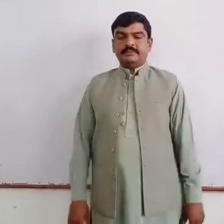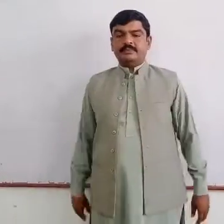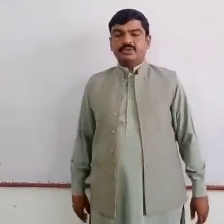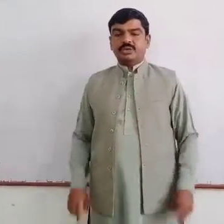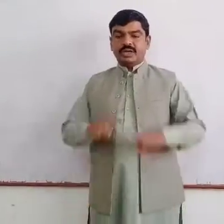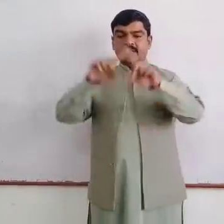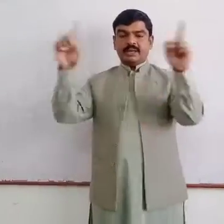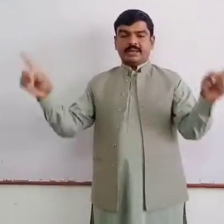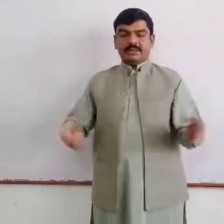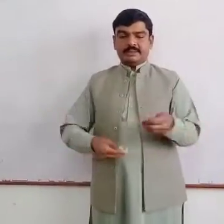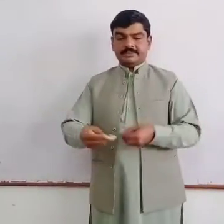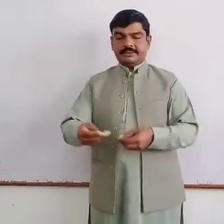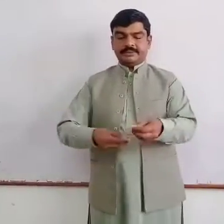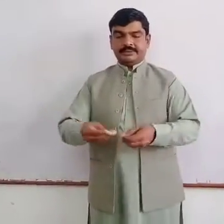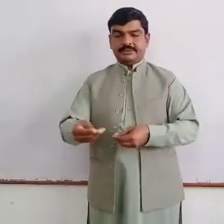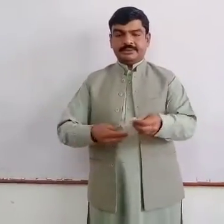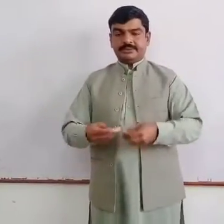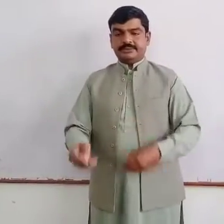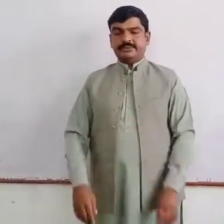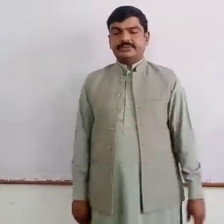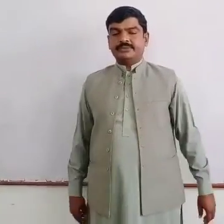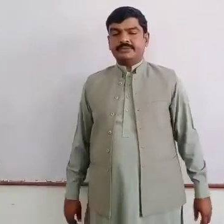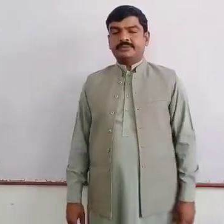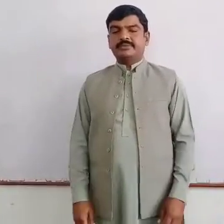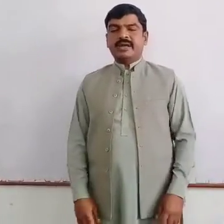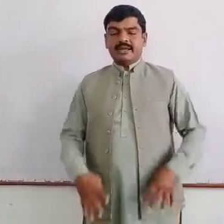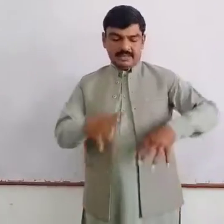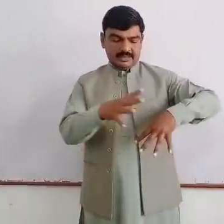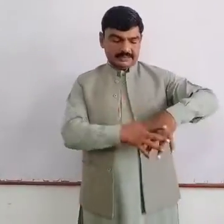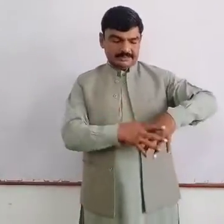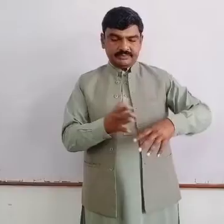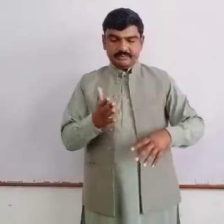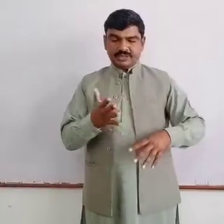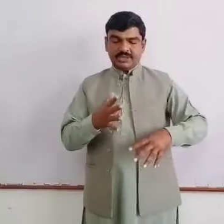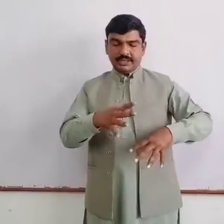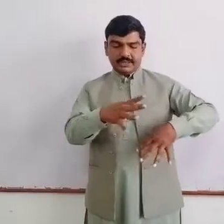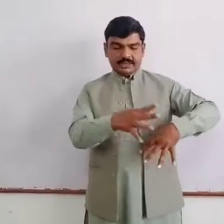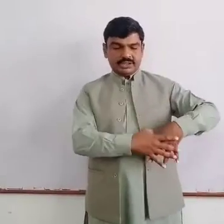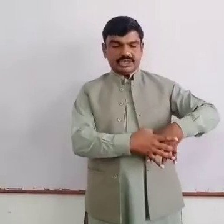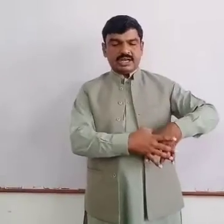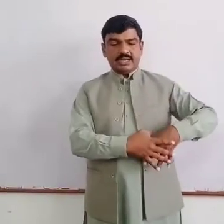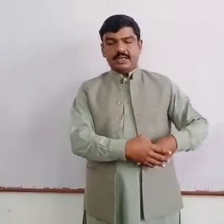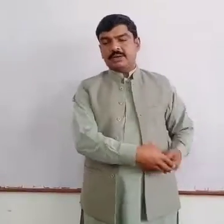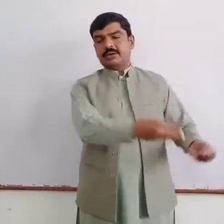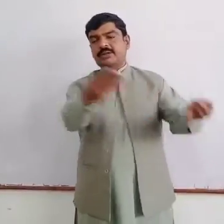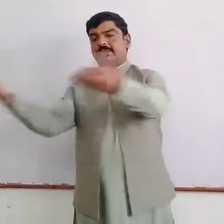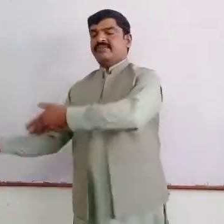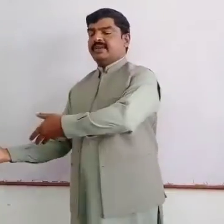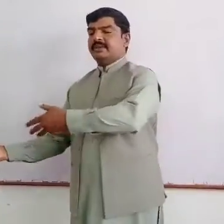दुकानदार माहिगीर बजली जाग और यह फैन